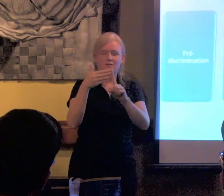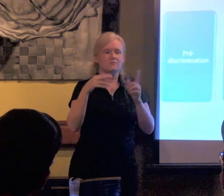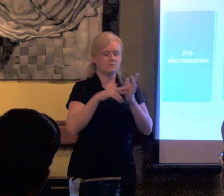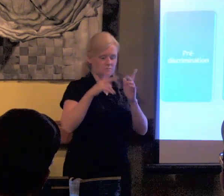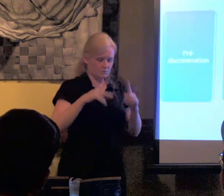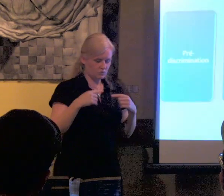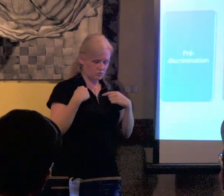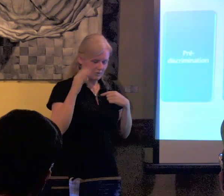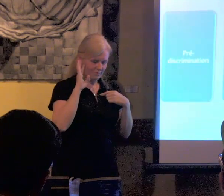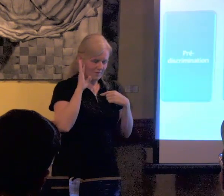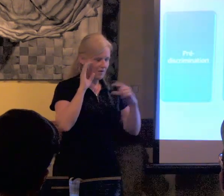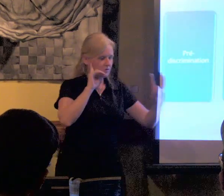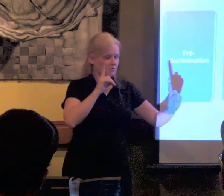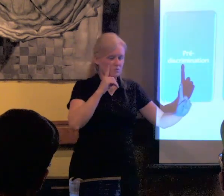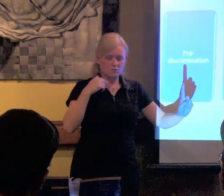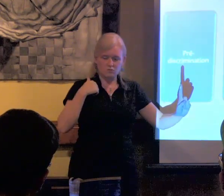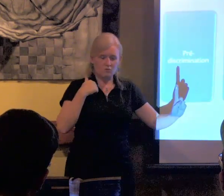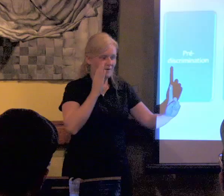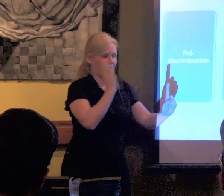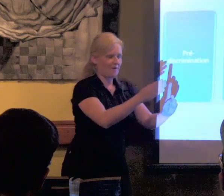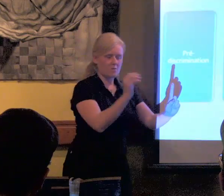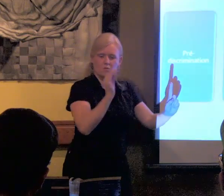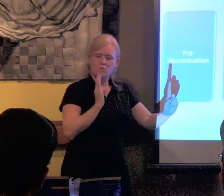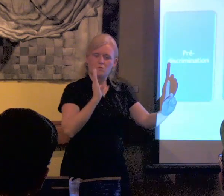La discrimination indirecte, quant à elle,